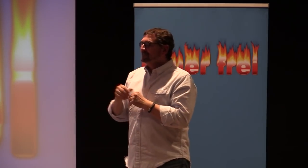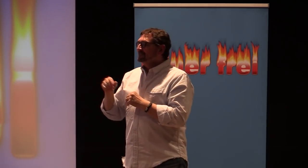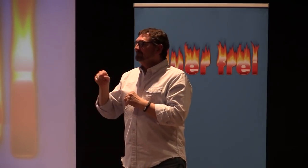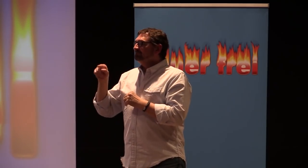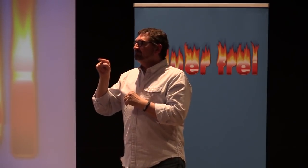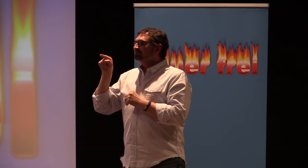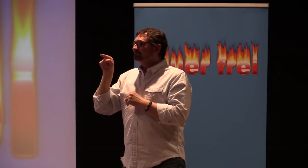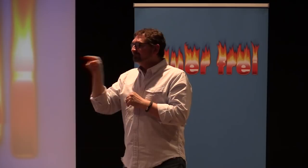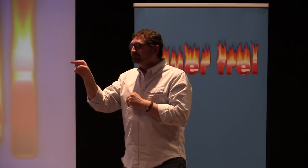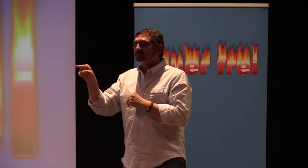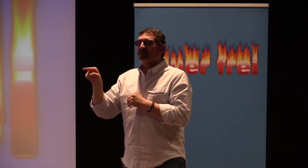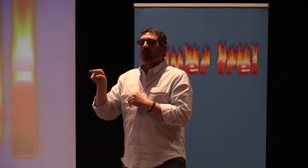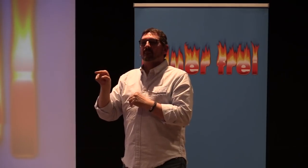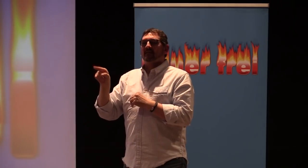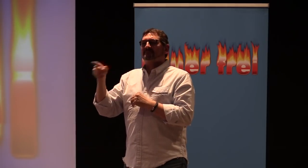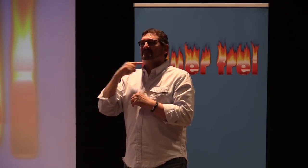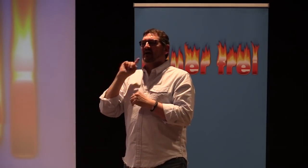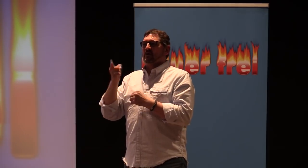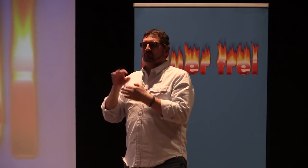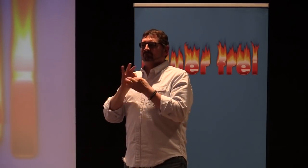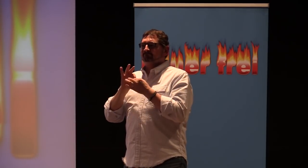ganz aktueller Filmbeitrag.